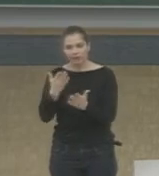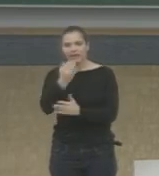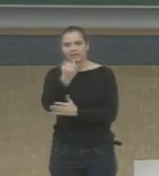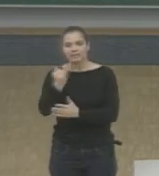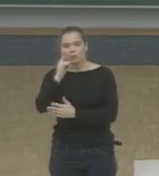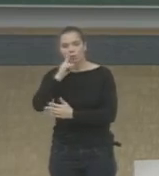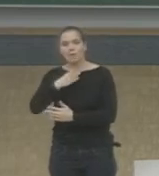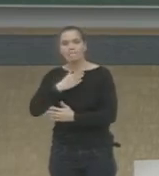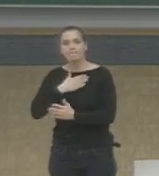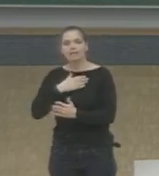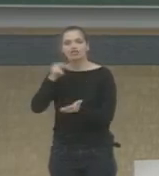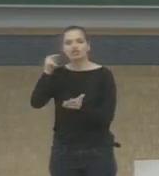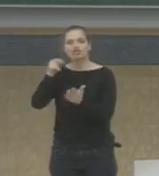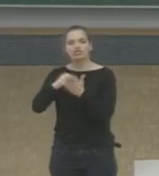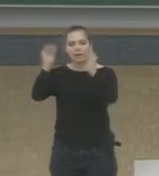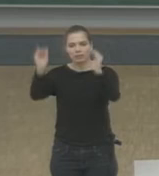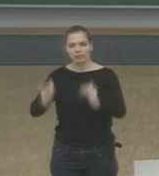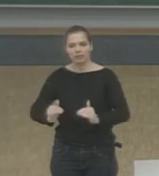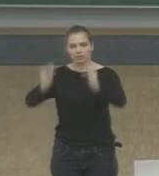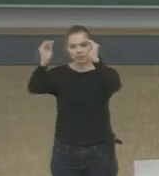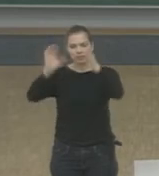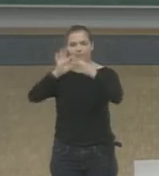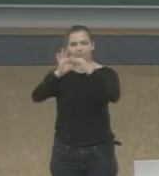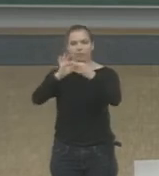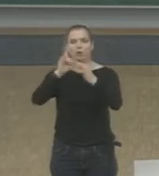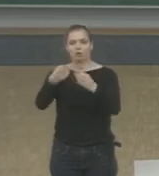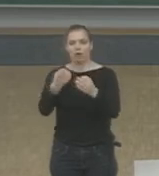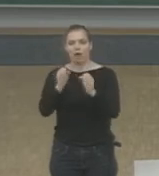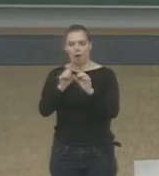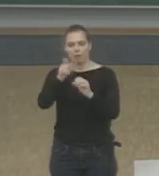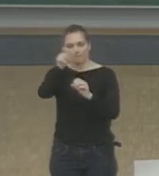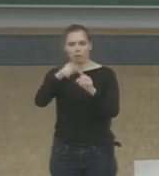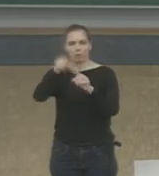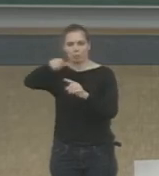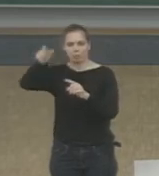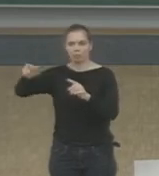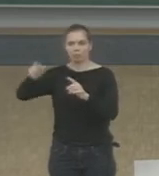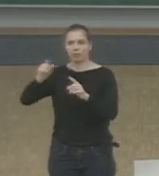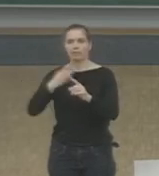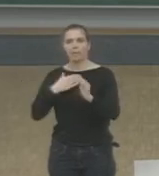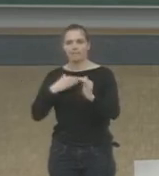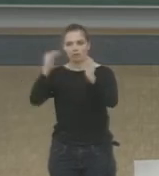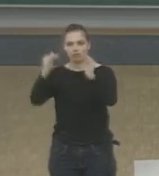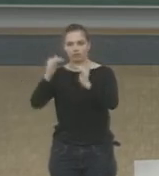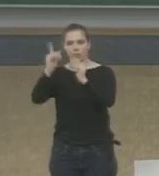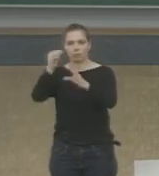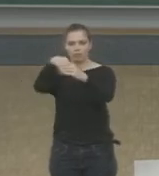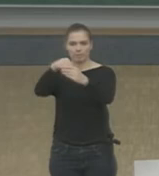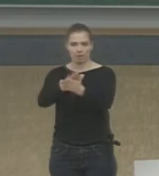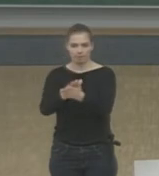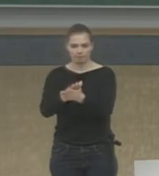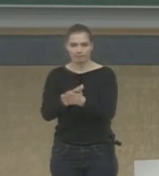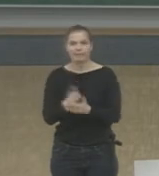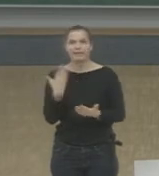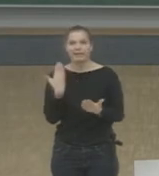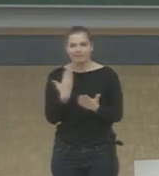seinem Stande nach ein aufgeklärter Mensch und Bürger werden könne und solle. Schließlich strafft das Zitat mit